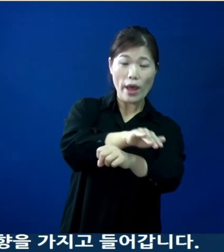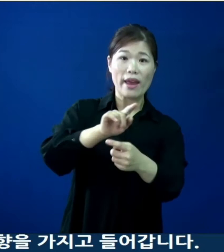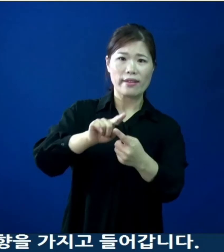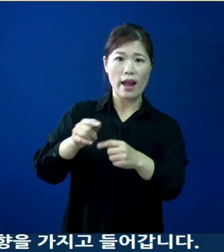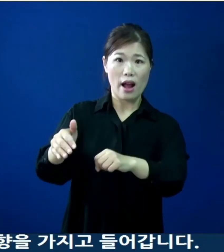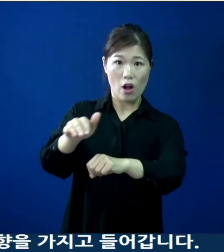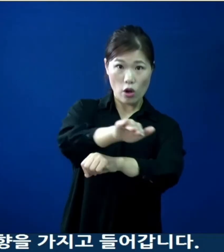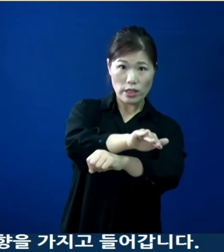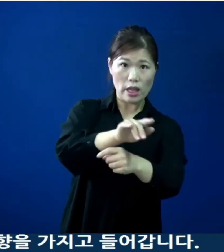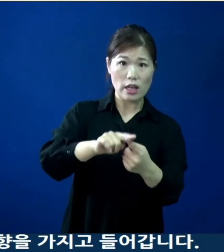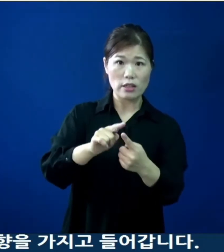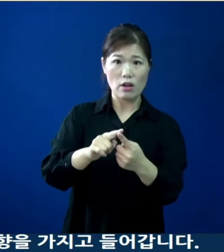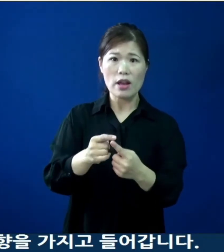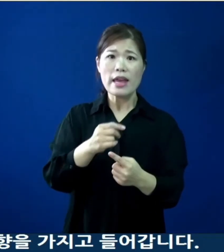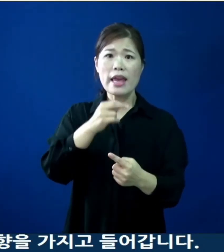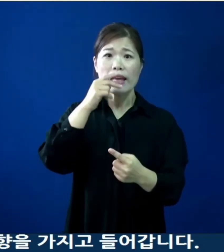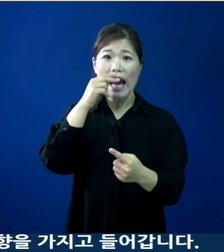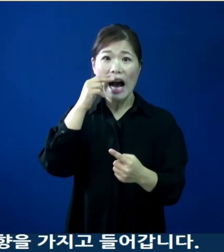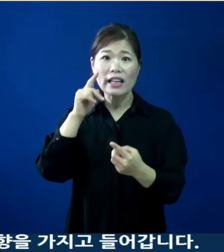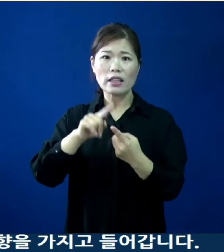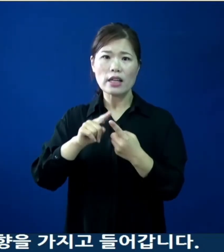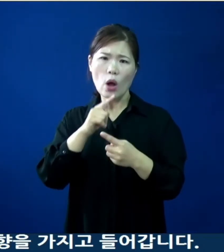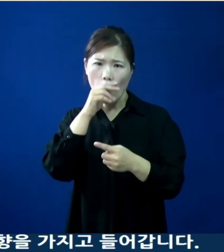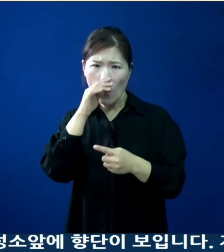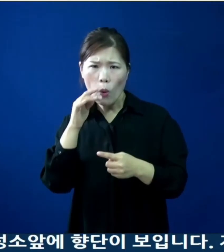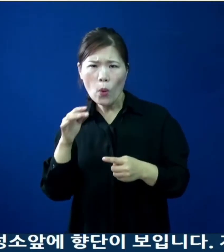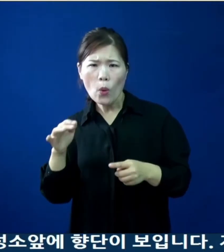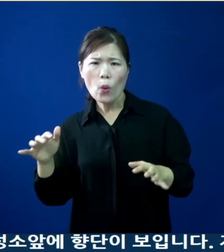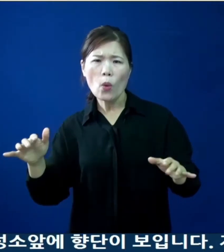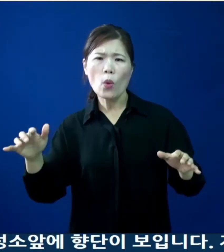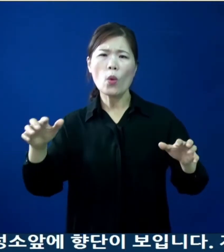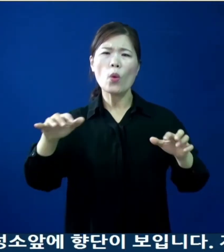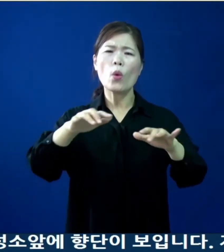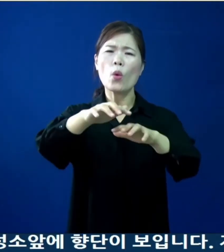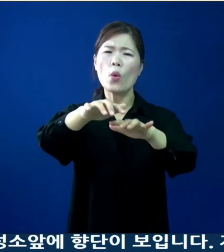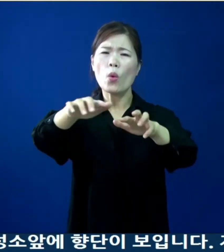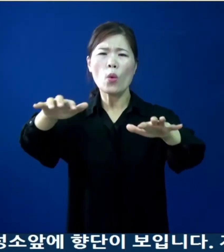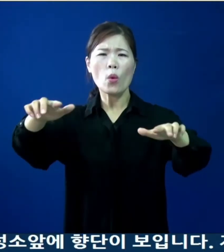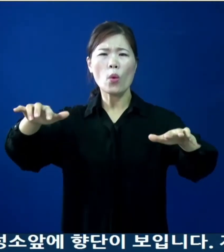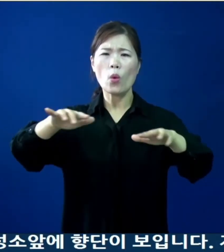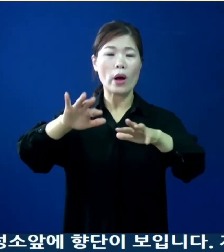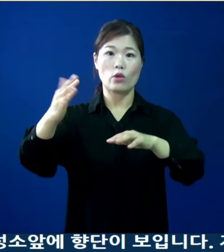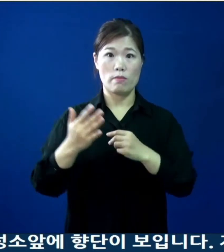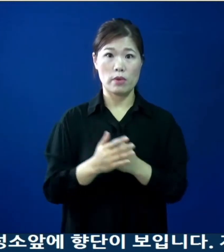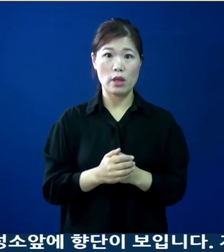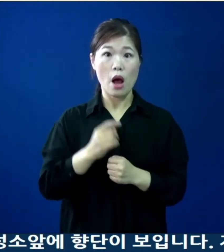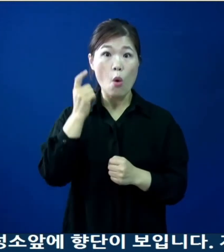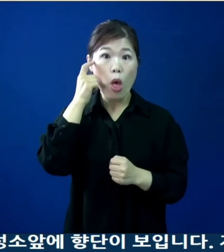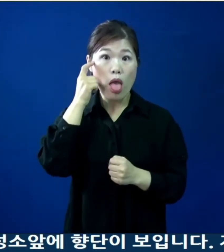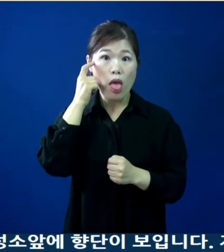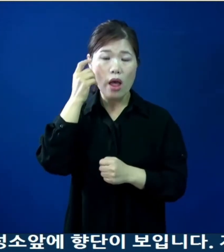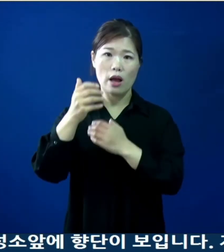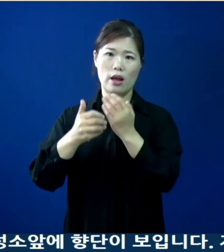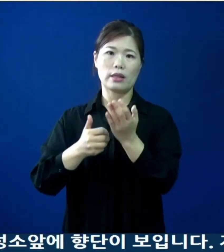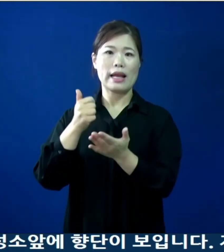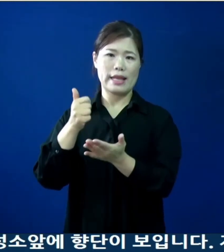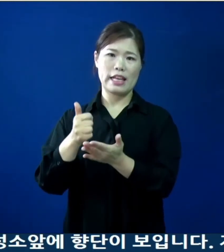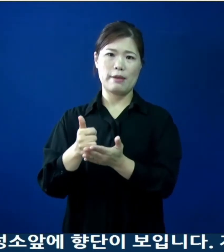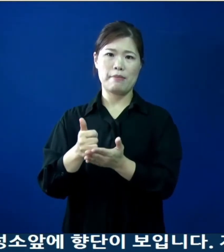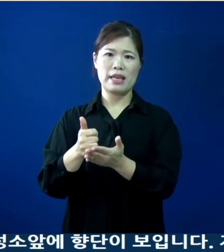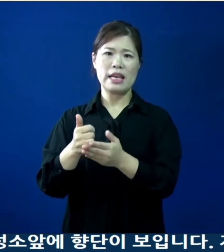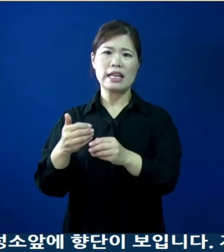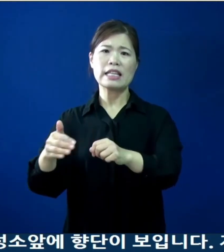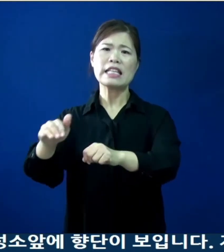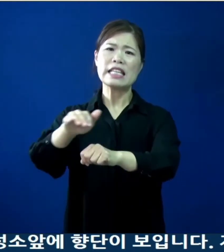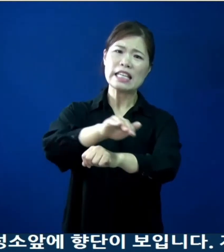그 향이 뿌옇게 연기로 채워야 되는 겁니다. 이유는 하나님이 시은소